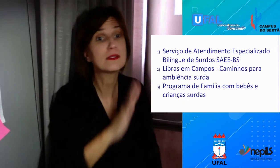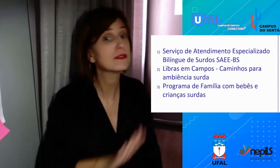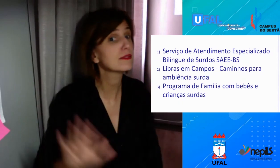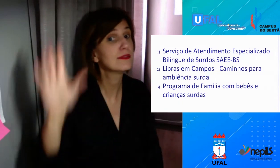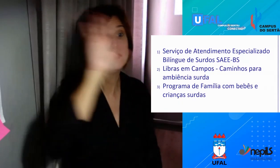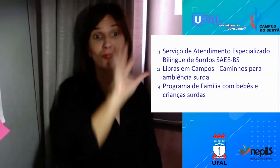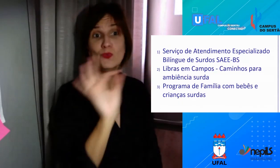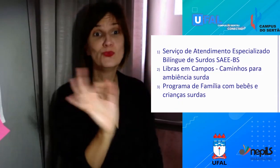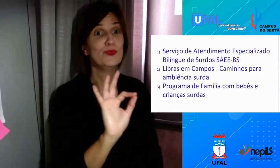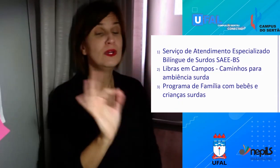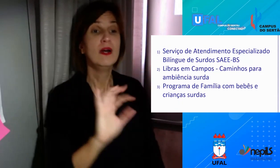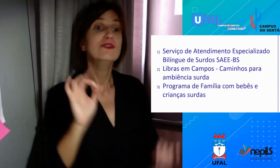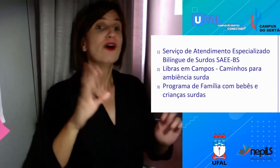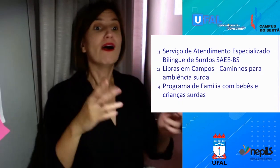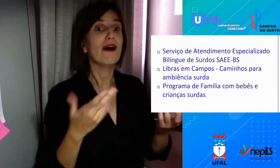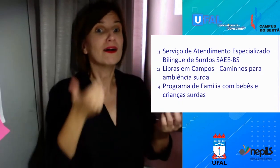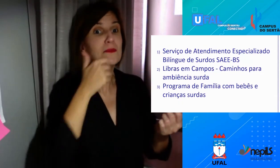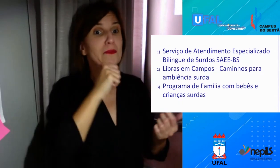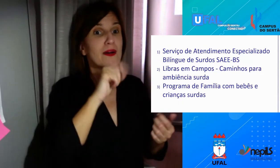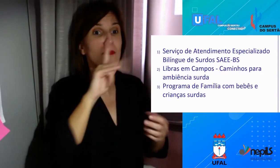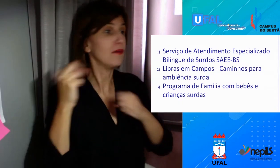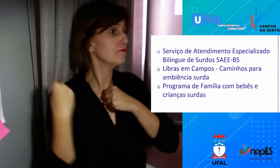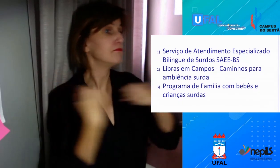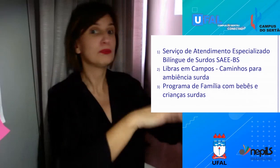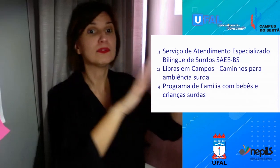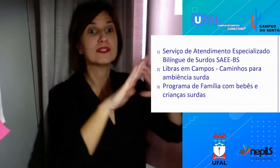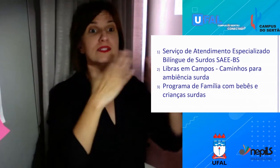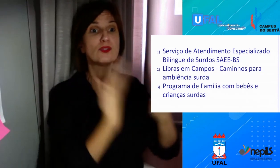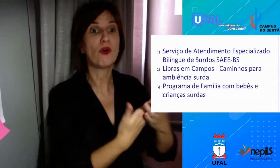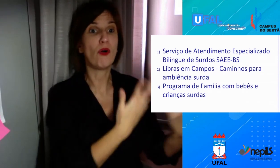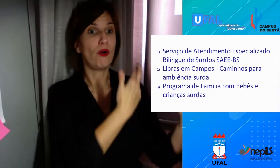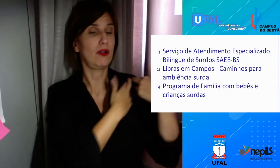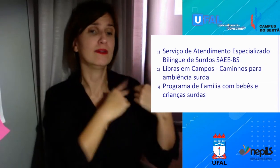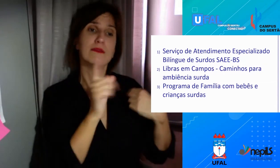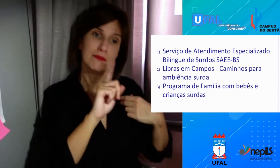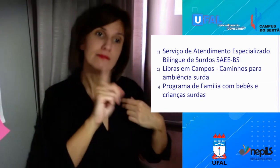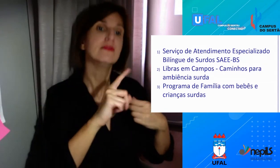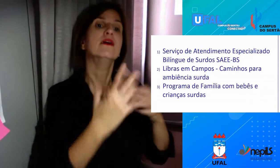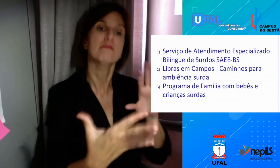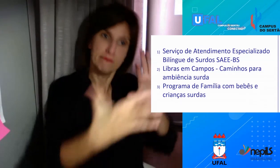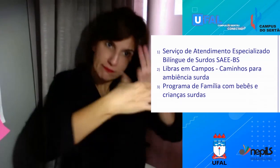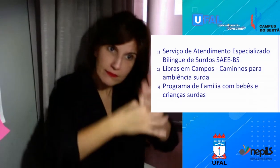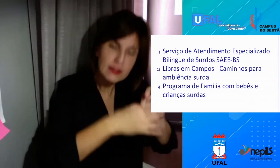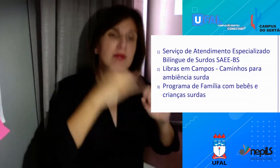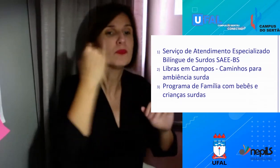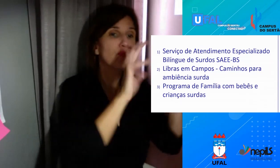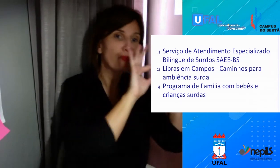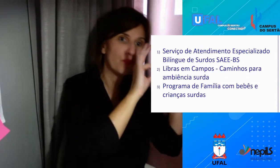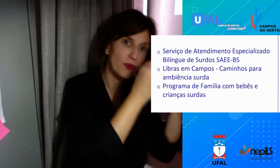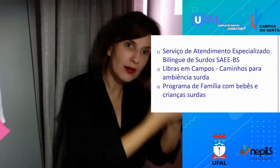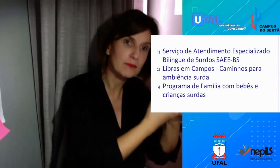que as famílias possam se sentir acolhidas. Isso é algo que raramente tem ocorrido, porque,